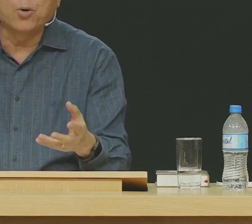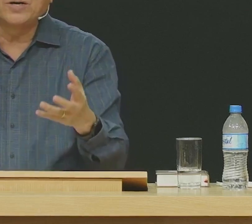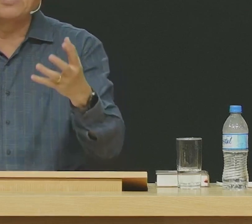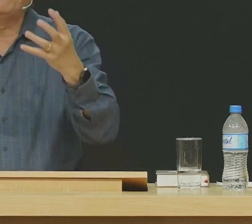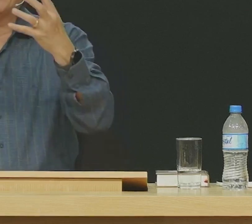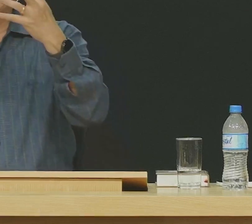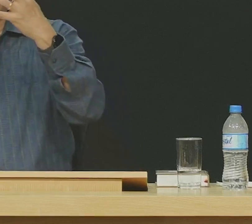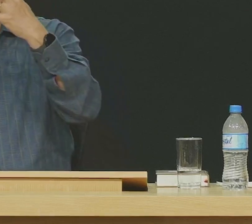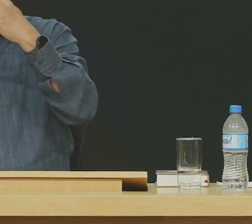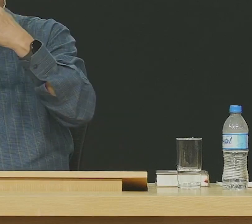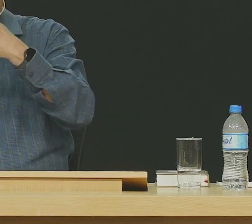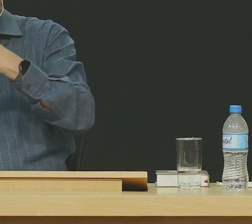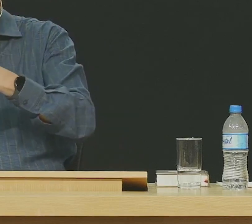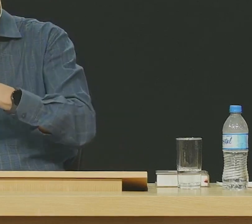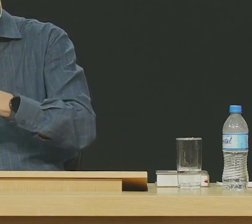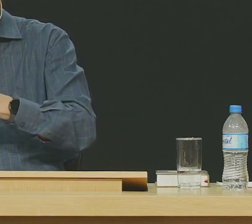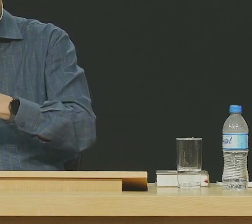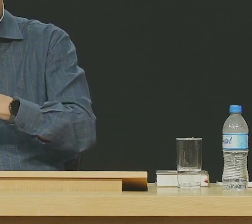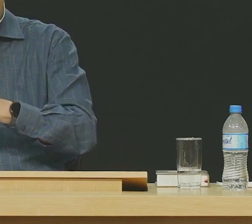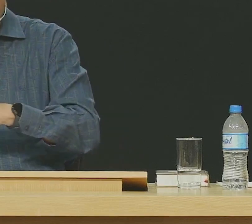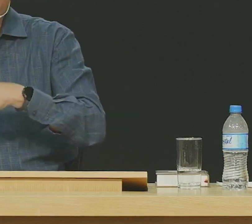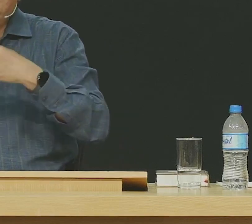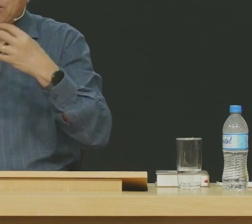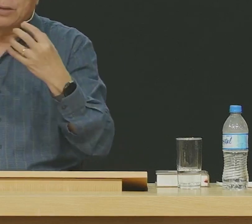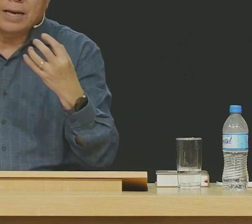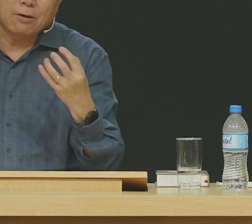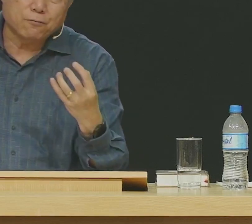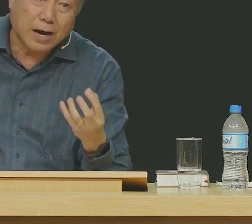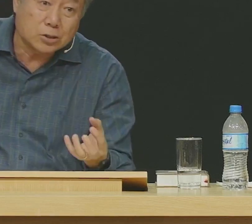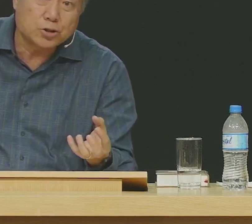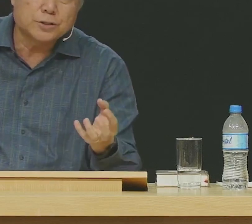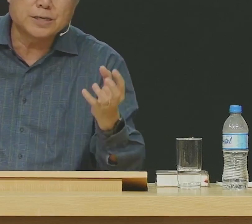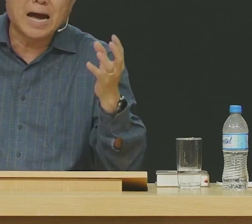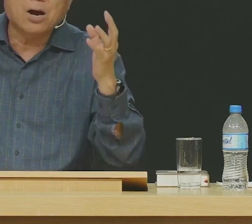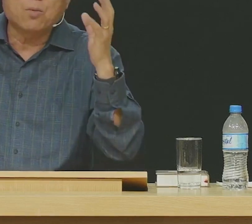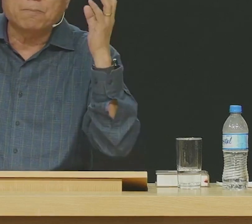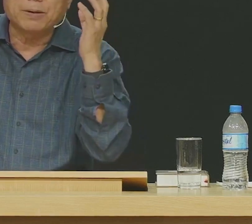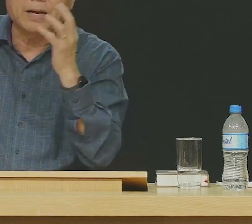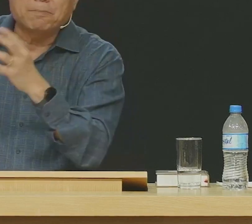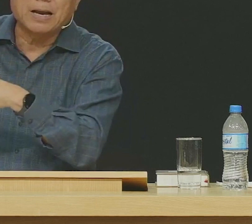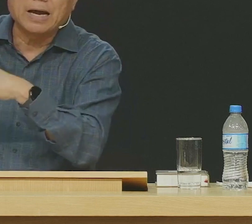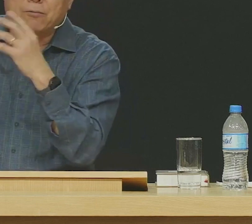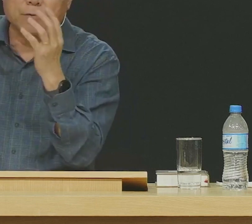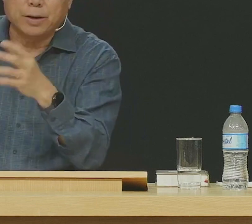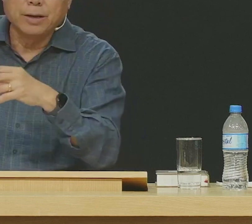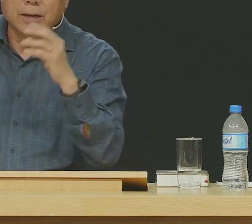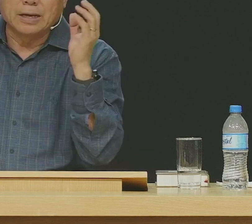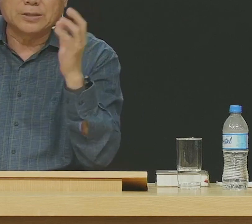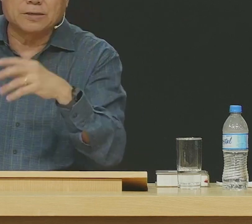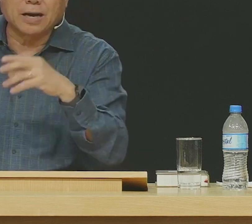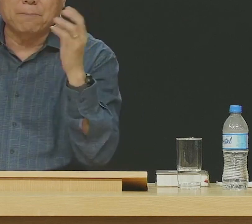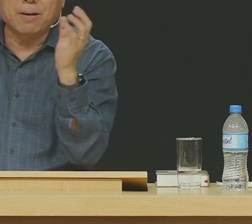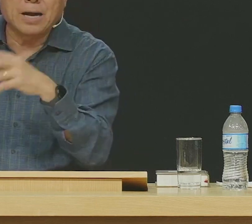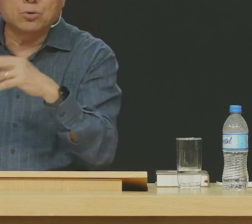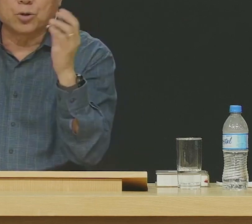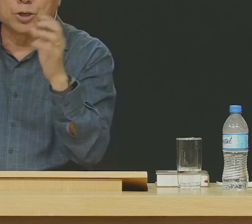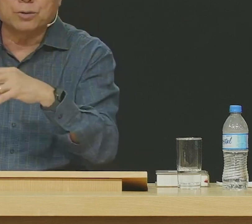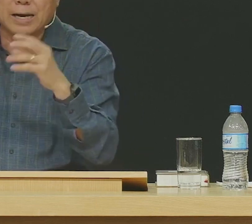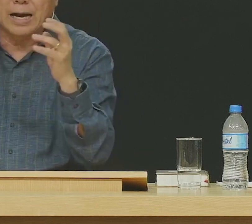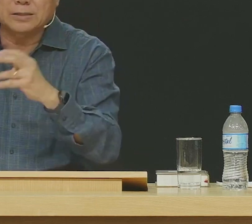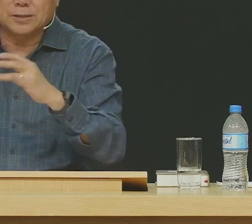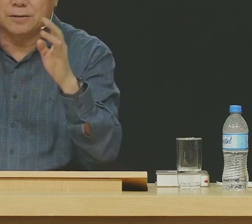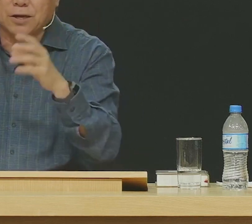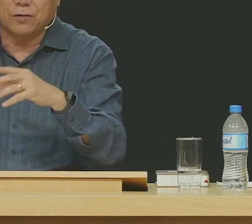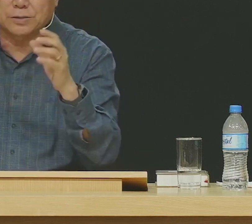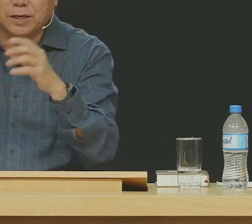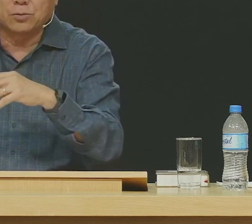Tendo-a purificado por meio da lavagem de água pela palavra. Esse trabalho do